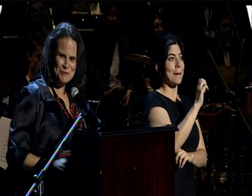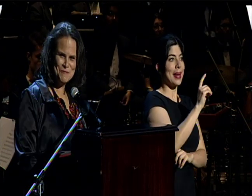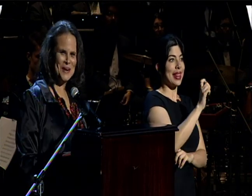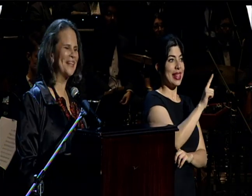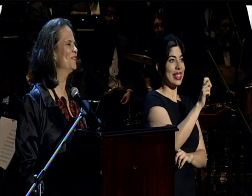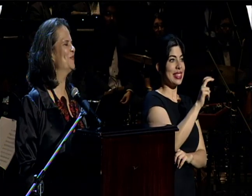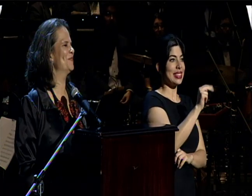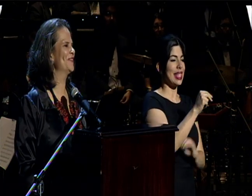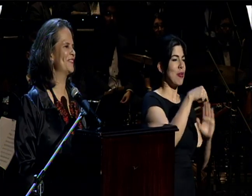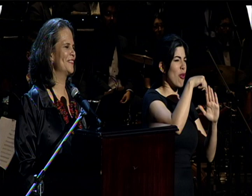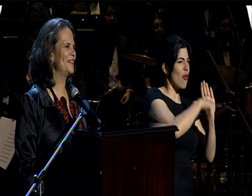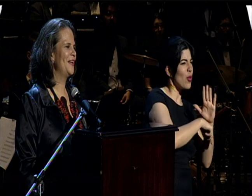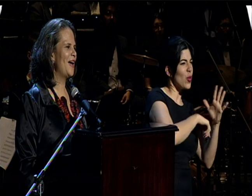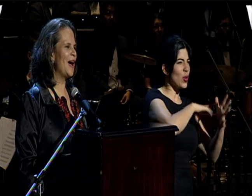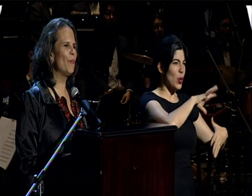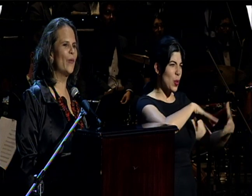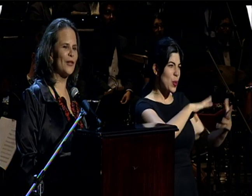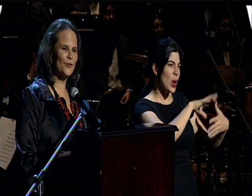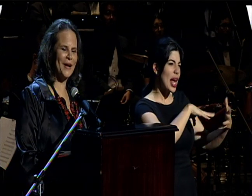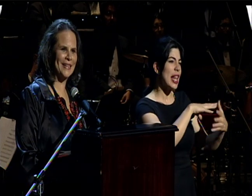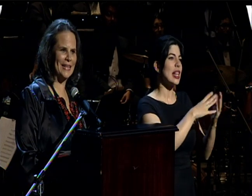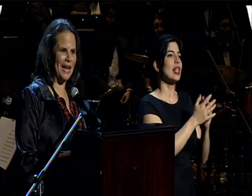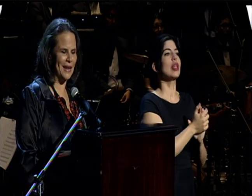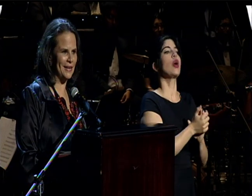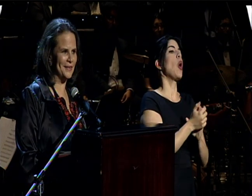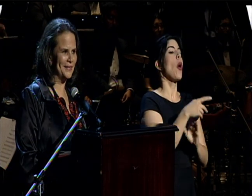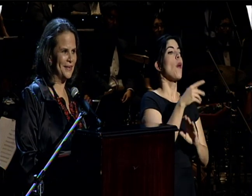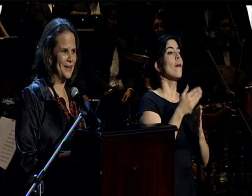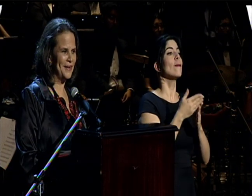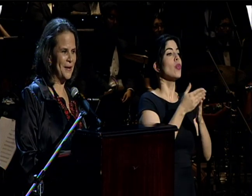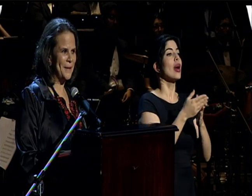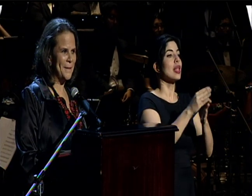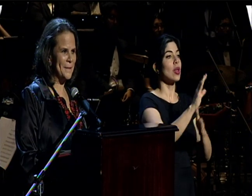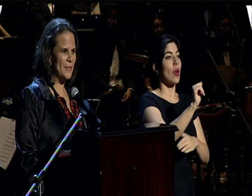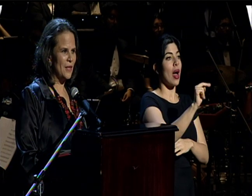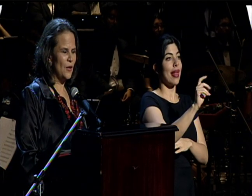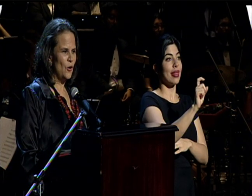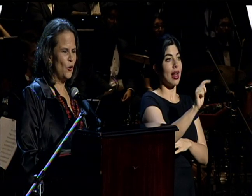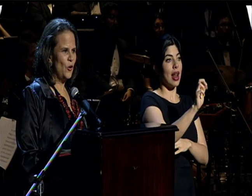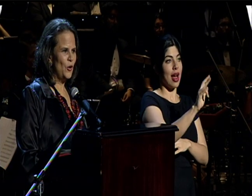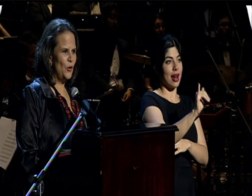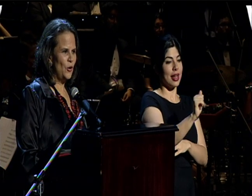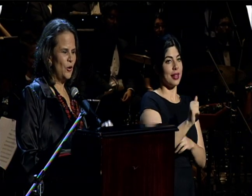profundo y turbulento, al Puerto Candelaria,